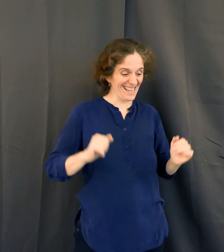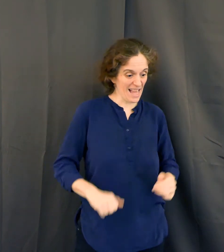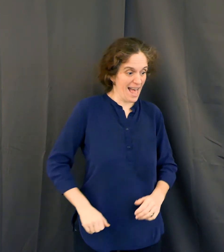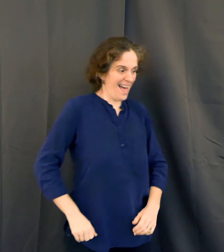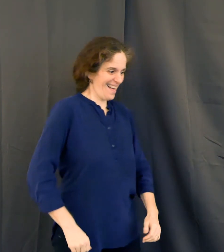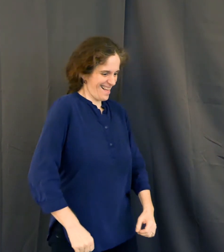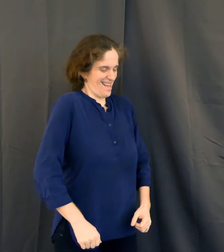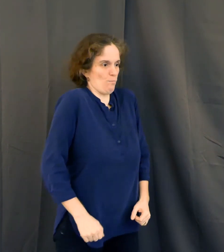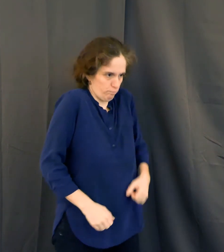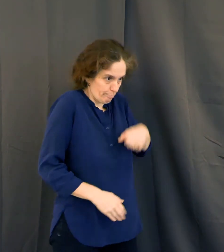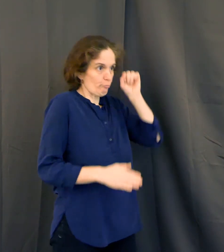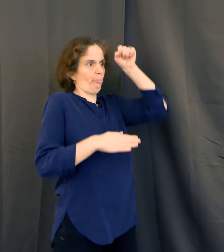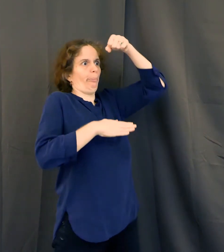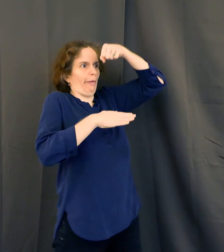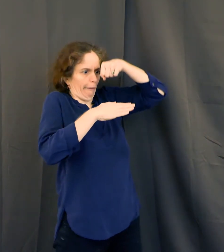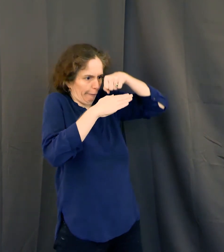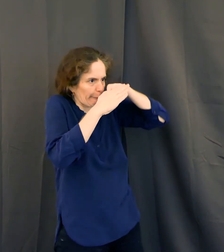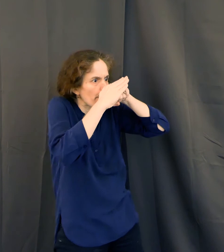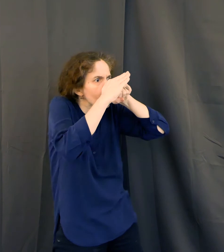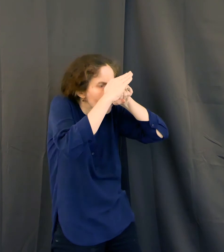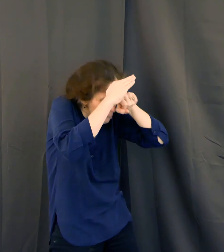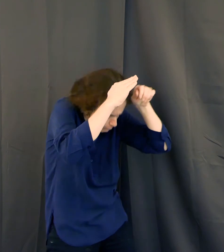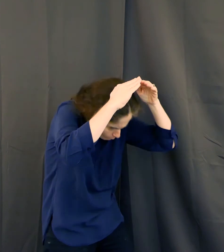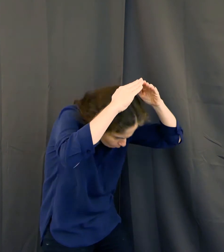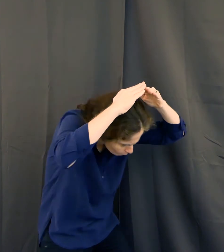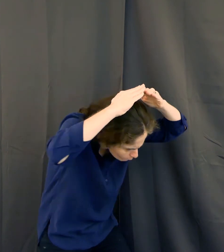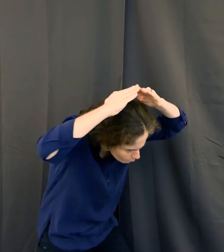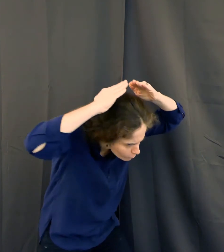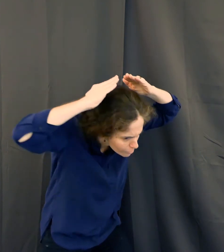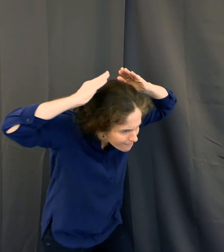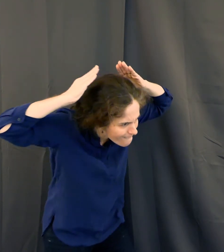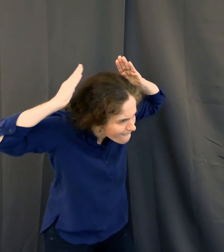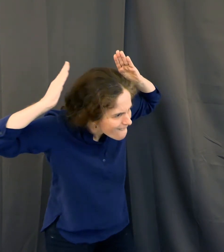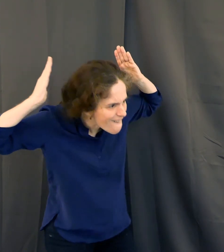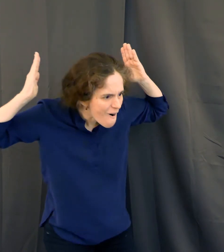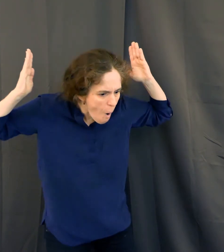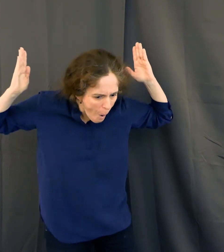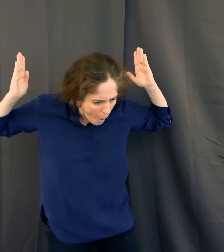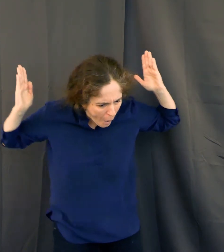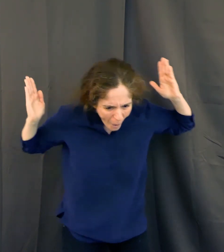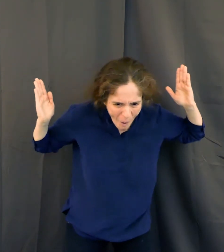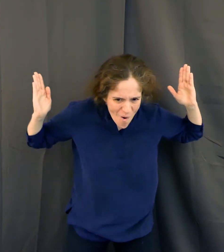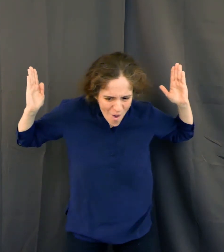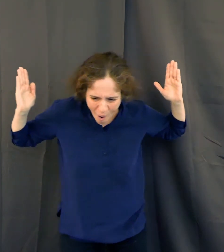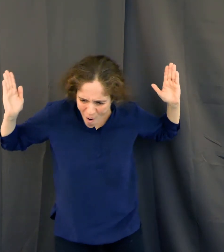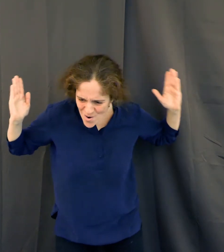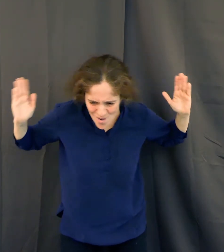Bienvenue. Le Père Noël des rats se faufile comme il peut par la porte de la